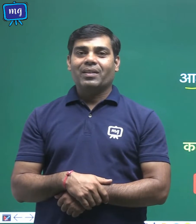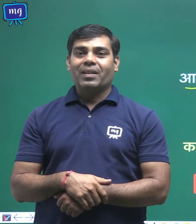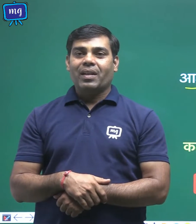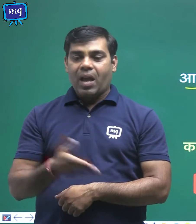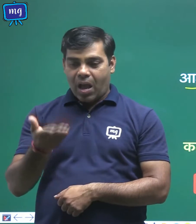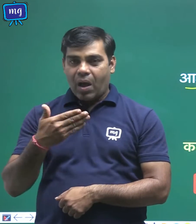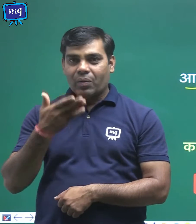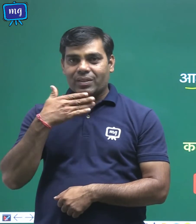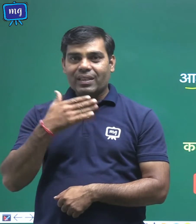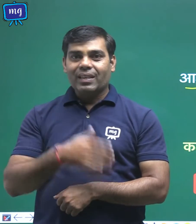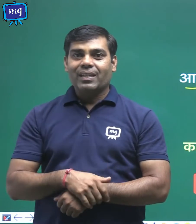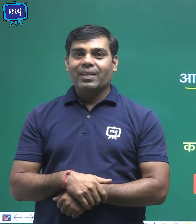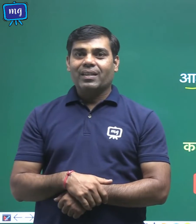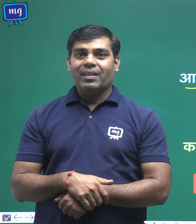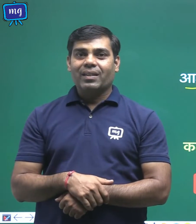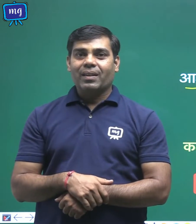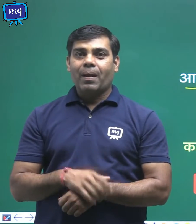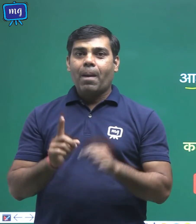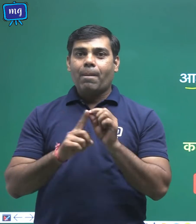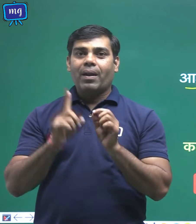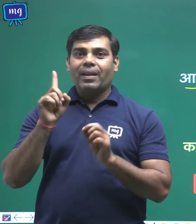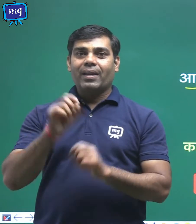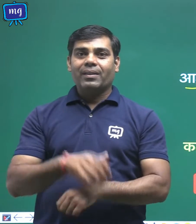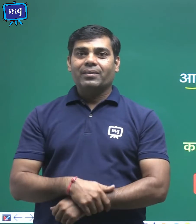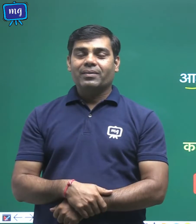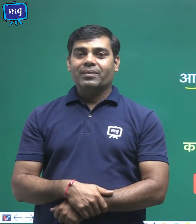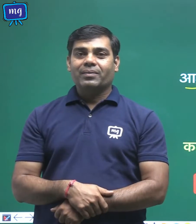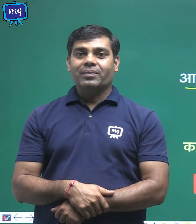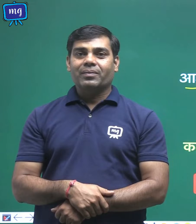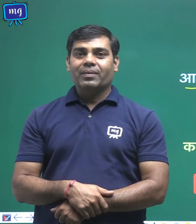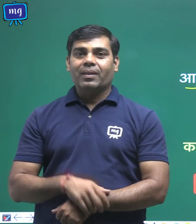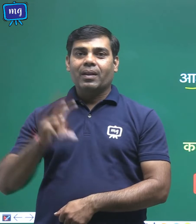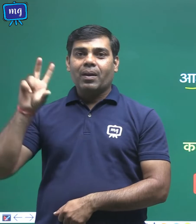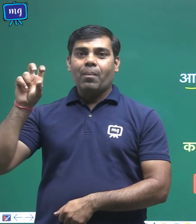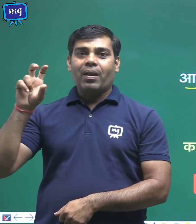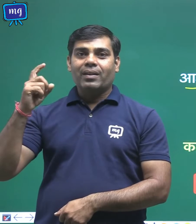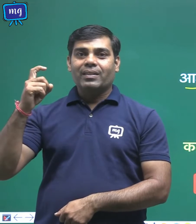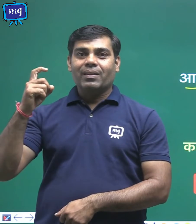आओ सीखें भाग 1 पाठ 7।